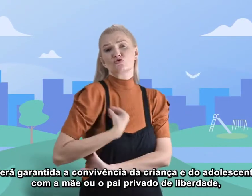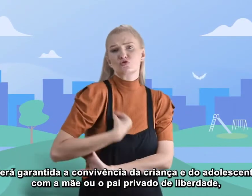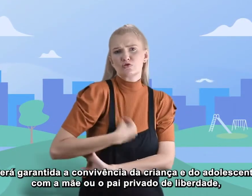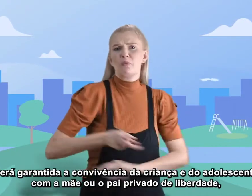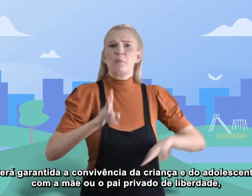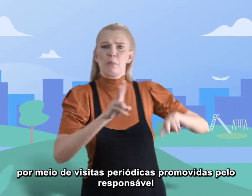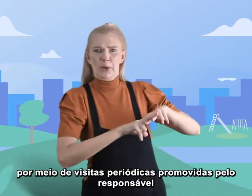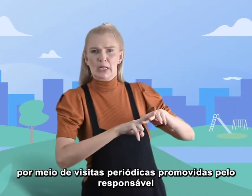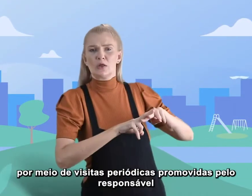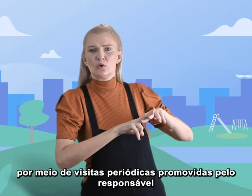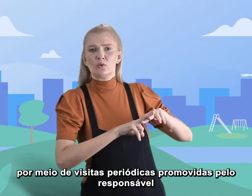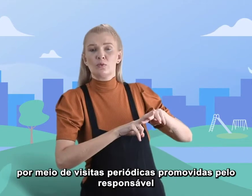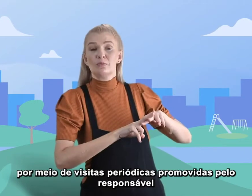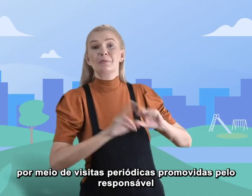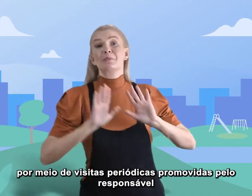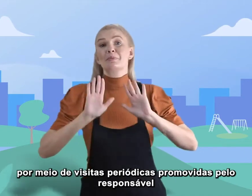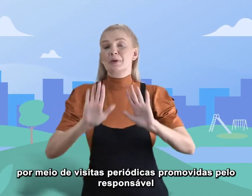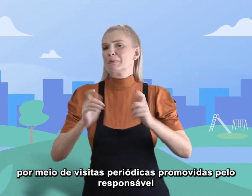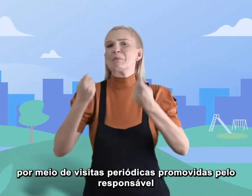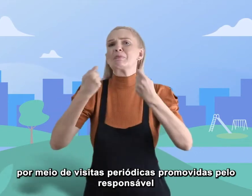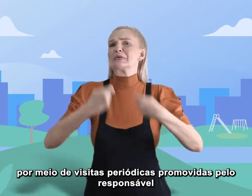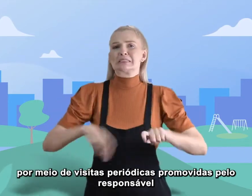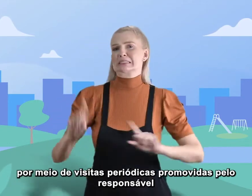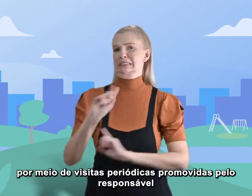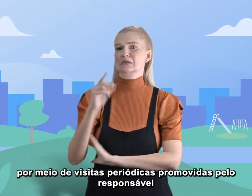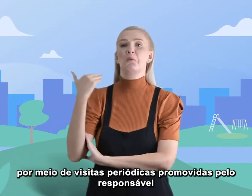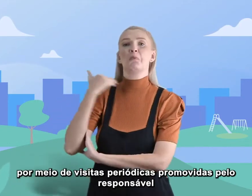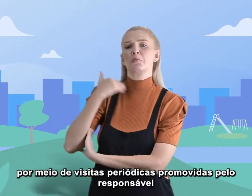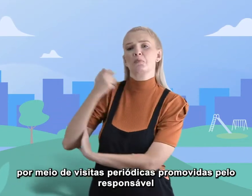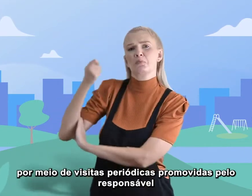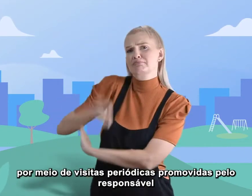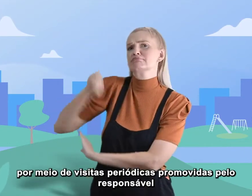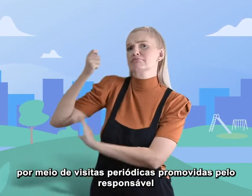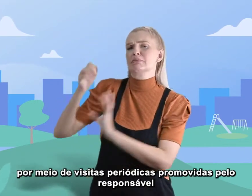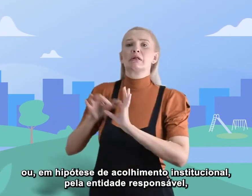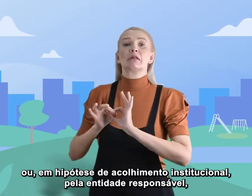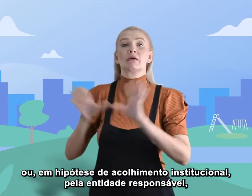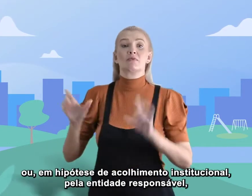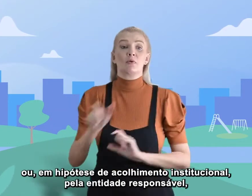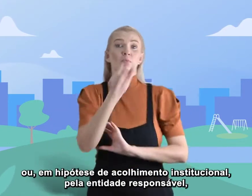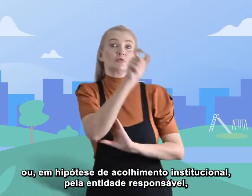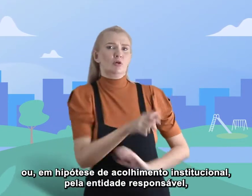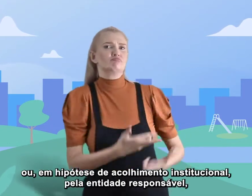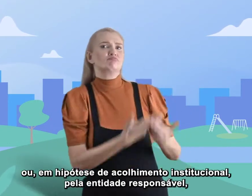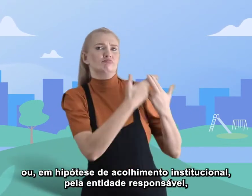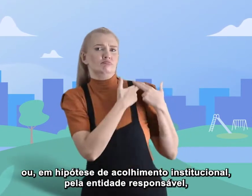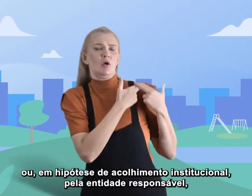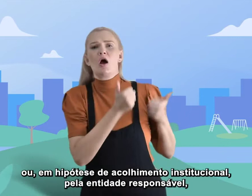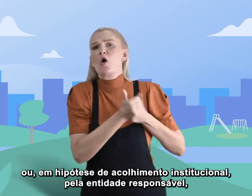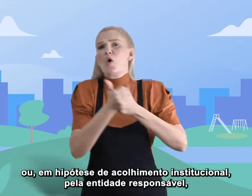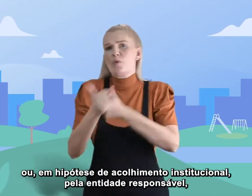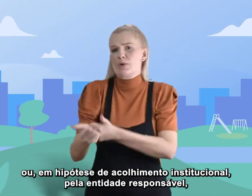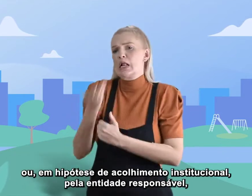liberdade, por meio de visitas periódicas promovidas pelo responsável ou, em hipótese de acolhimento institucional,